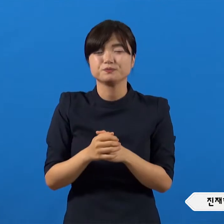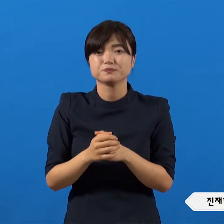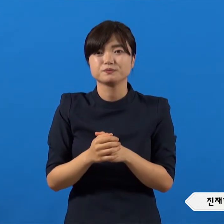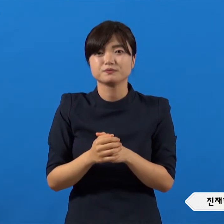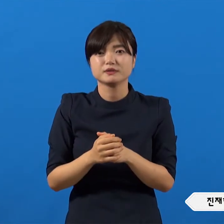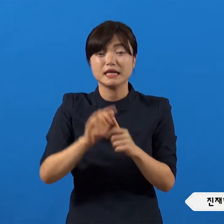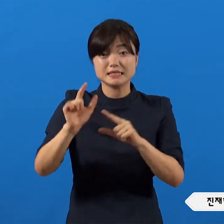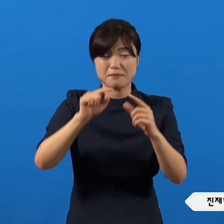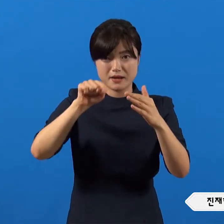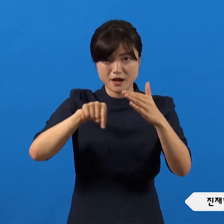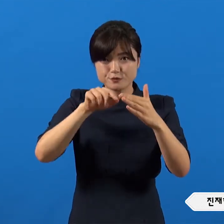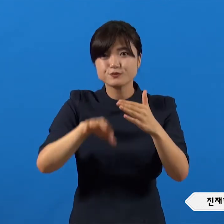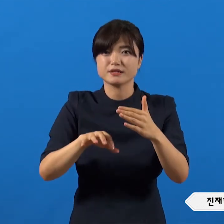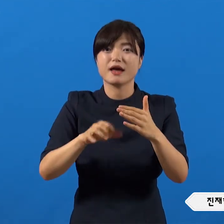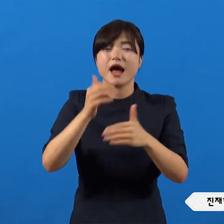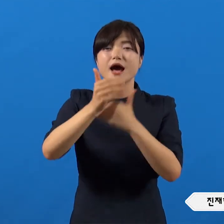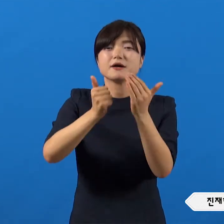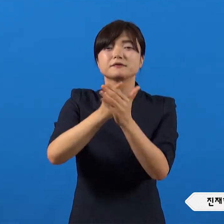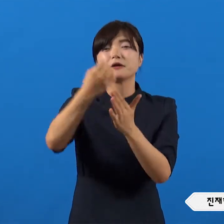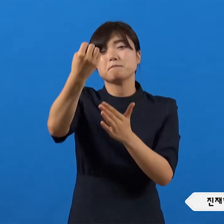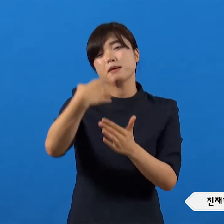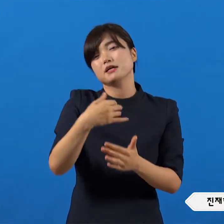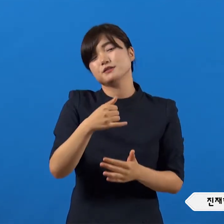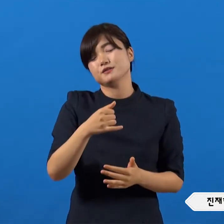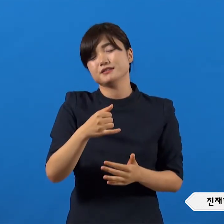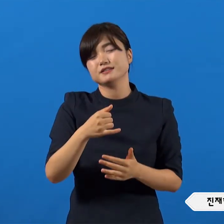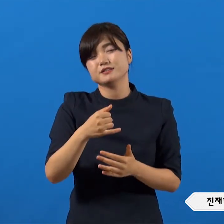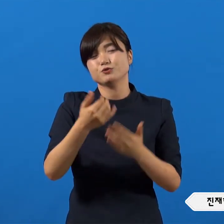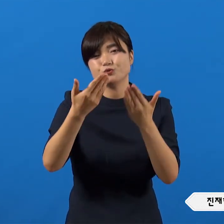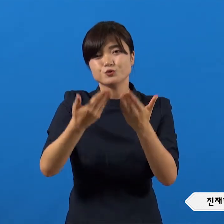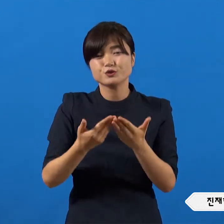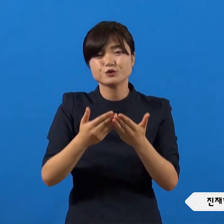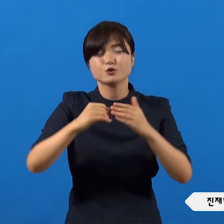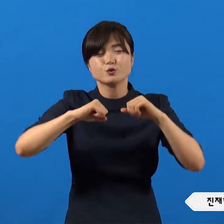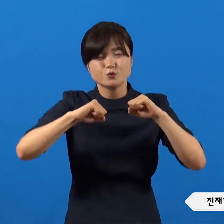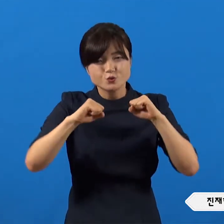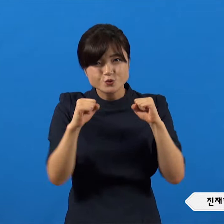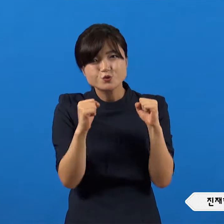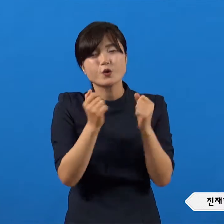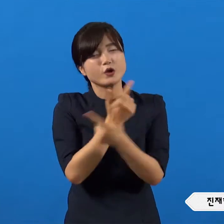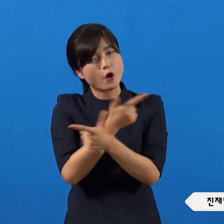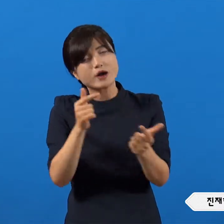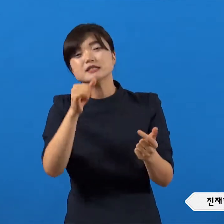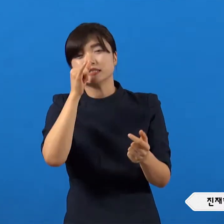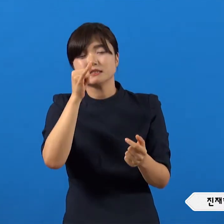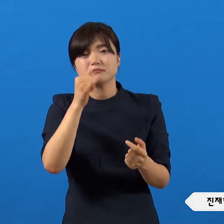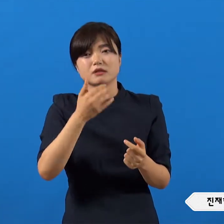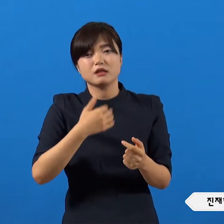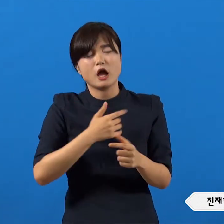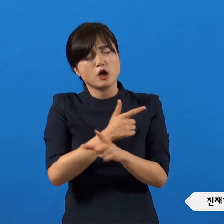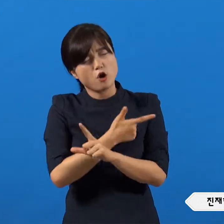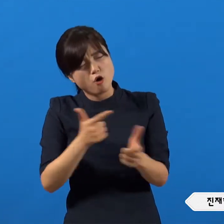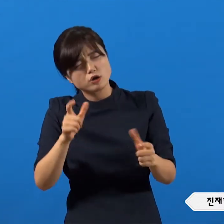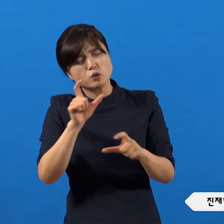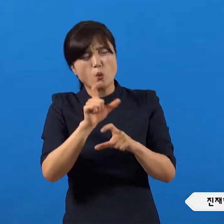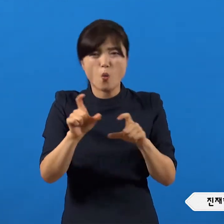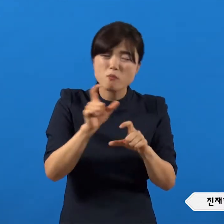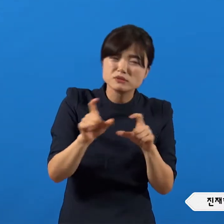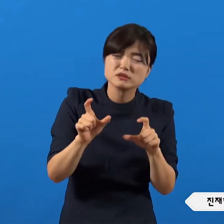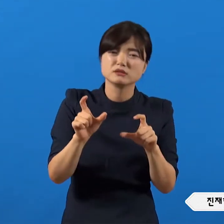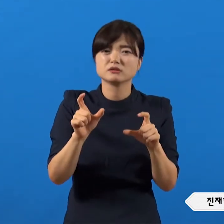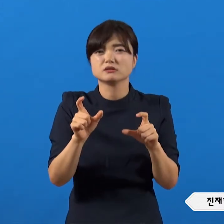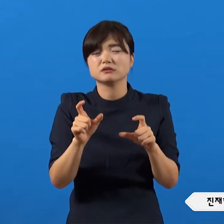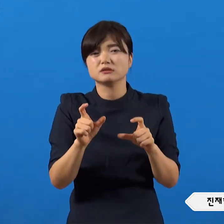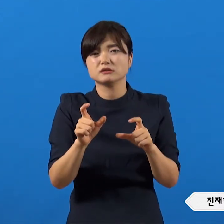우리 삶 가운데 하나님께서 말씀하시는 순종의 이슈들이 있습니까? 내가 지금 고민하고 있고 붙잡고